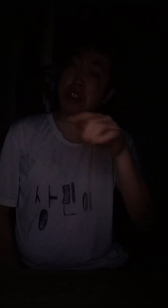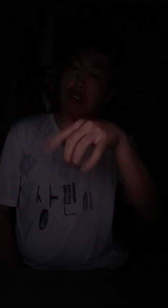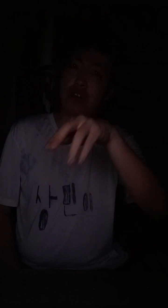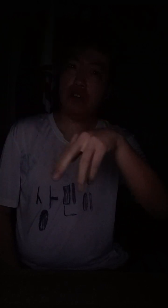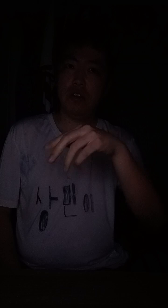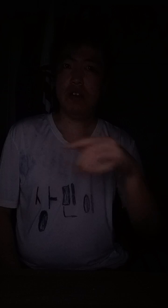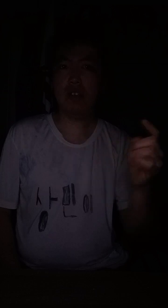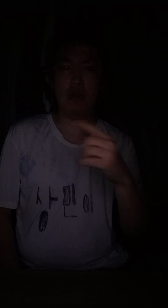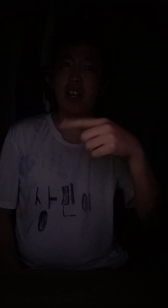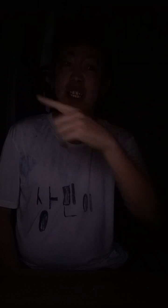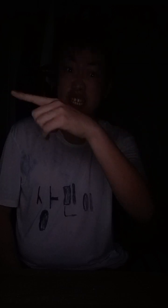이거 뭐 하자는 겁니까 지금?